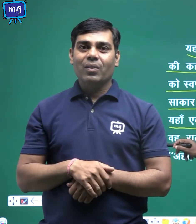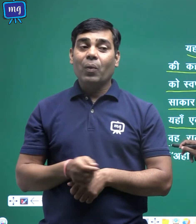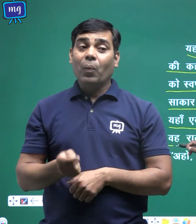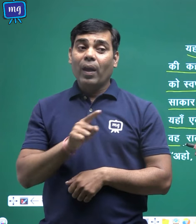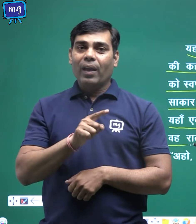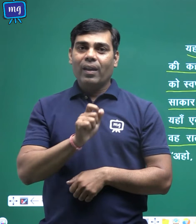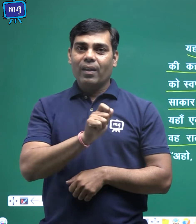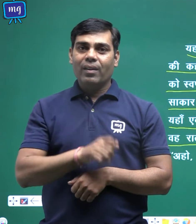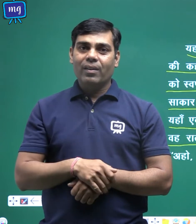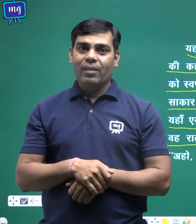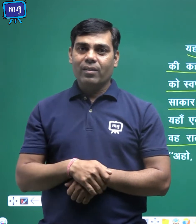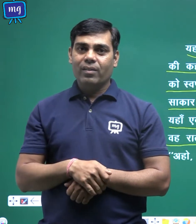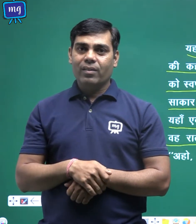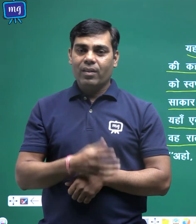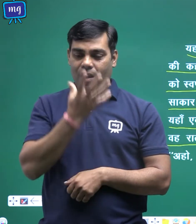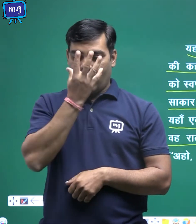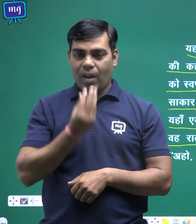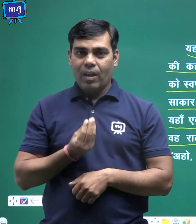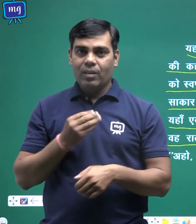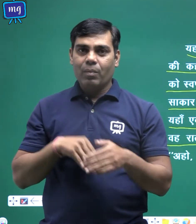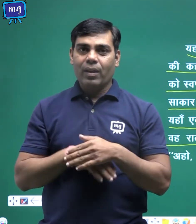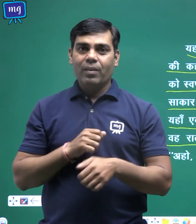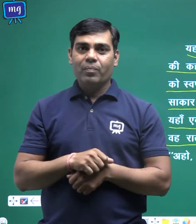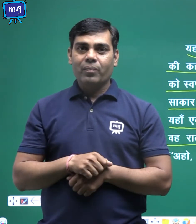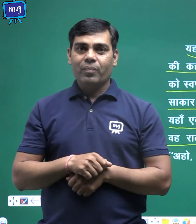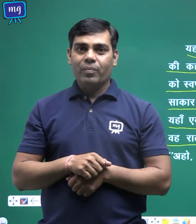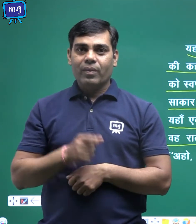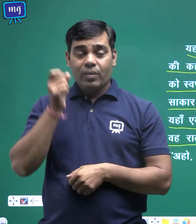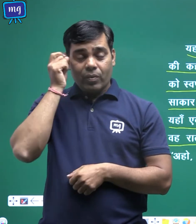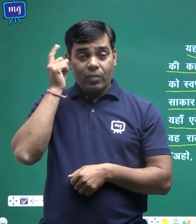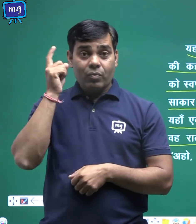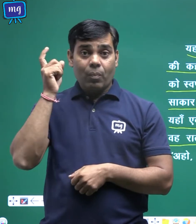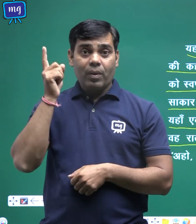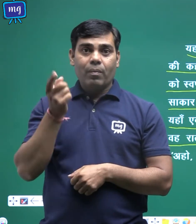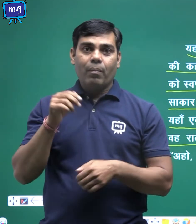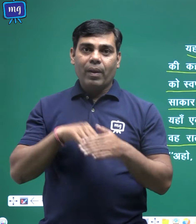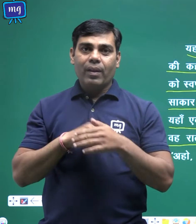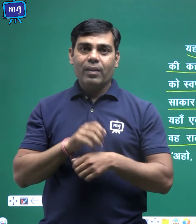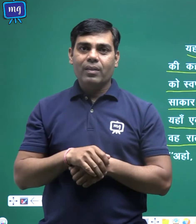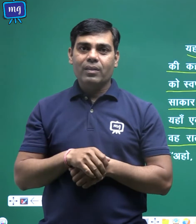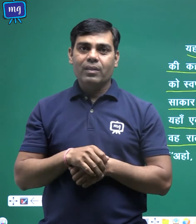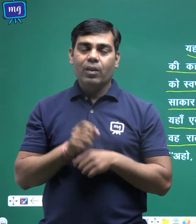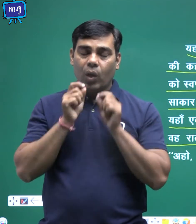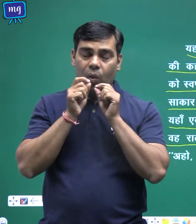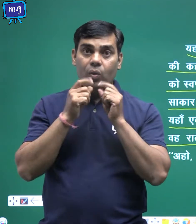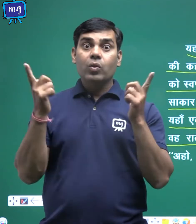वह रात में स्वप्न में चिल्ला